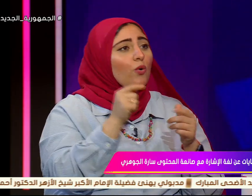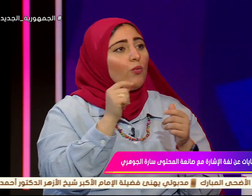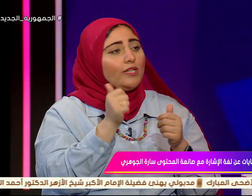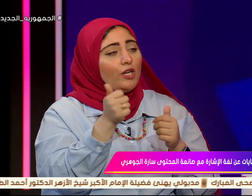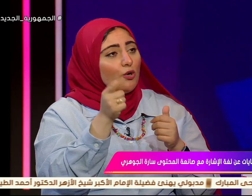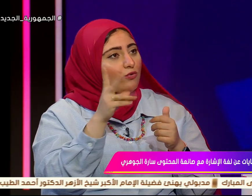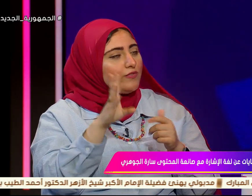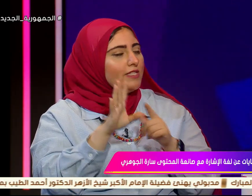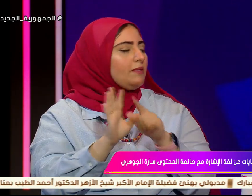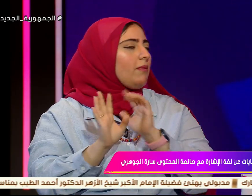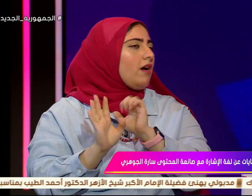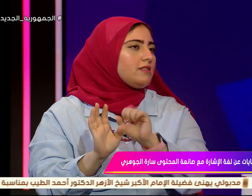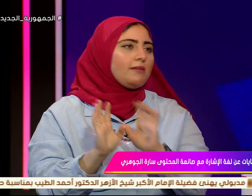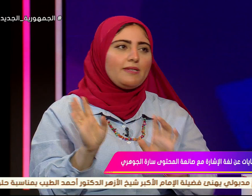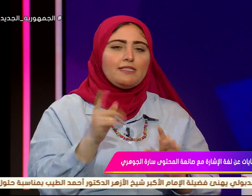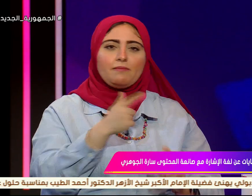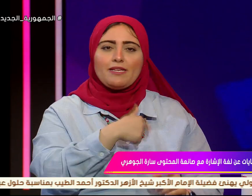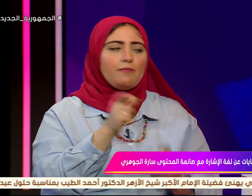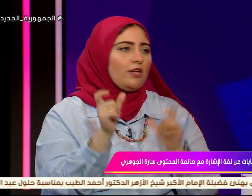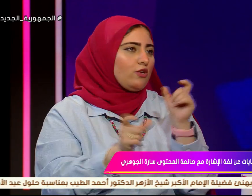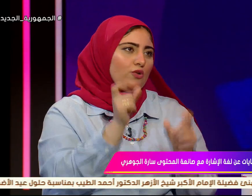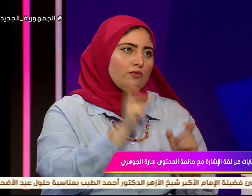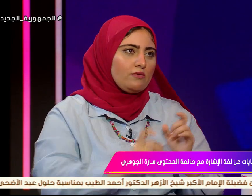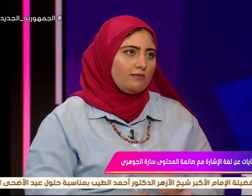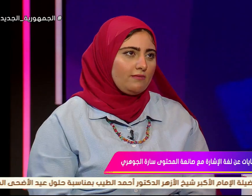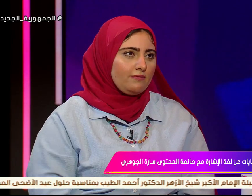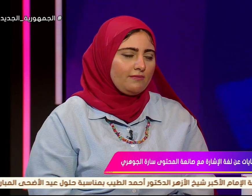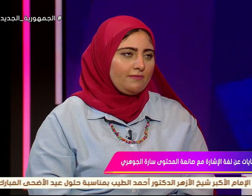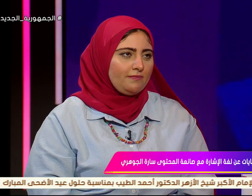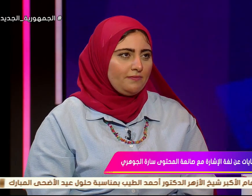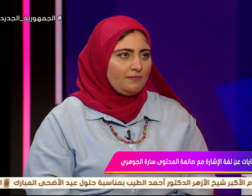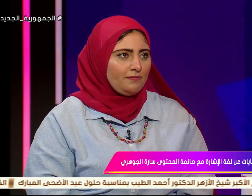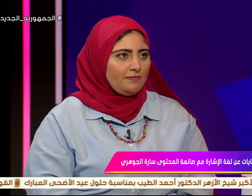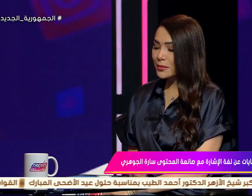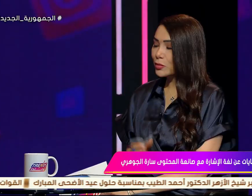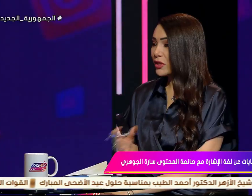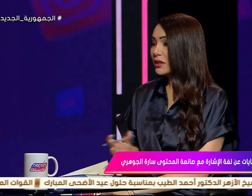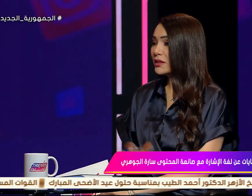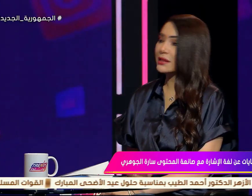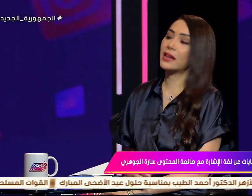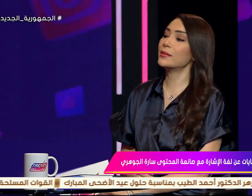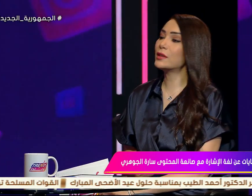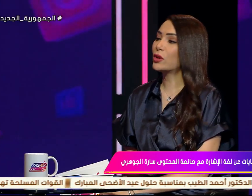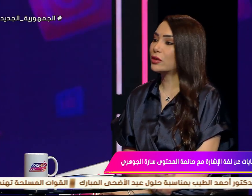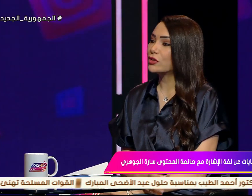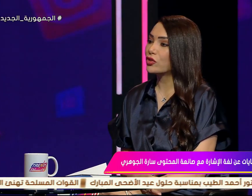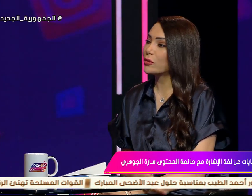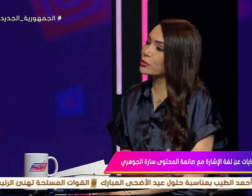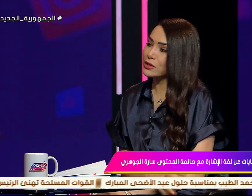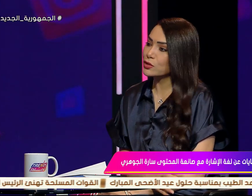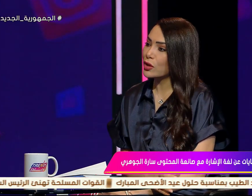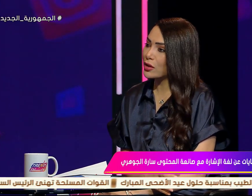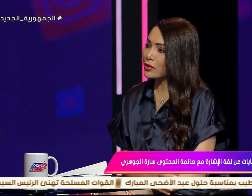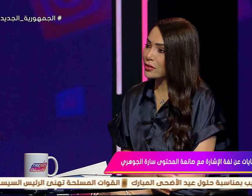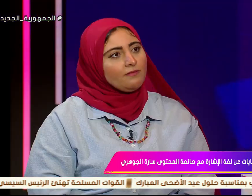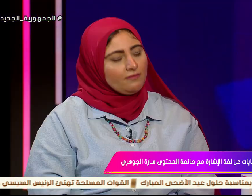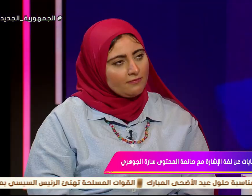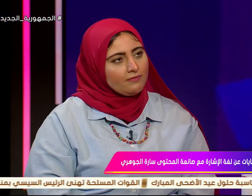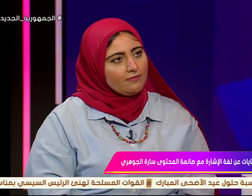وان الحروف دي بتبقى خاصه بس باسماء الاشخاص طيب انت بتقولي ان انت تعلمتي لغه الاشاره من انت صغيره ايه